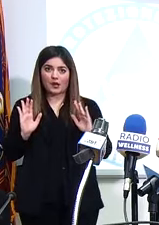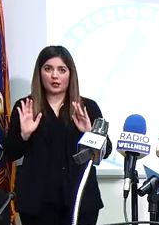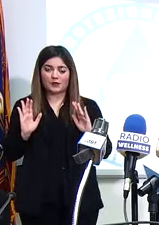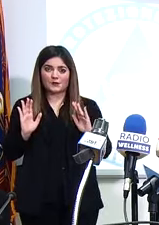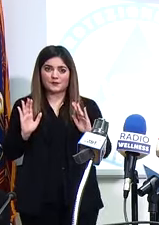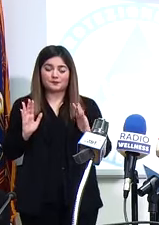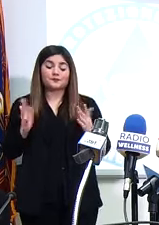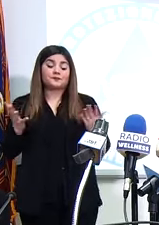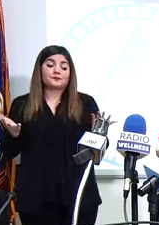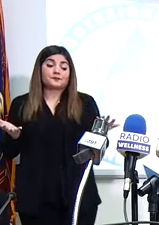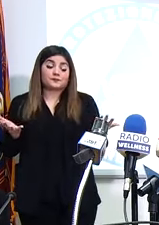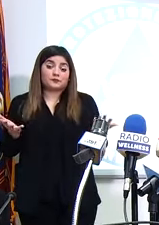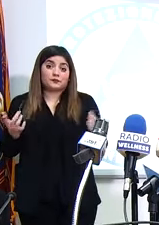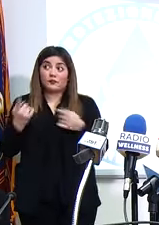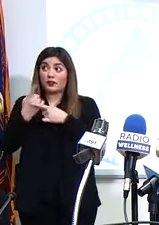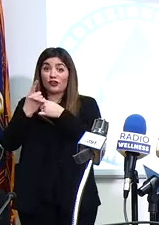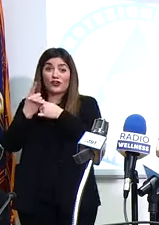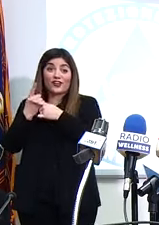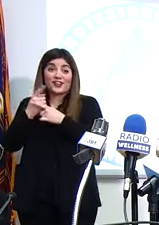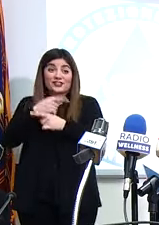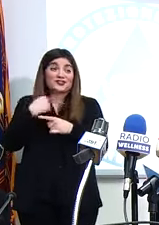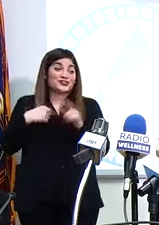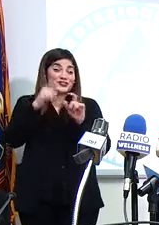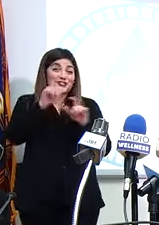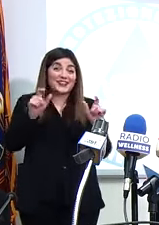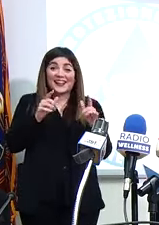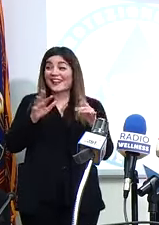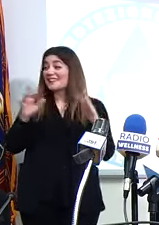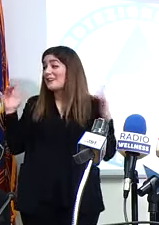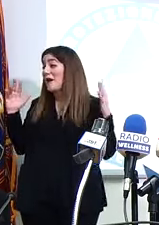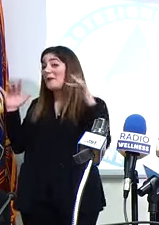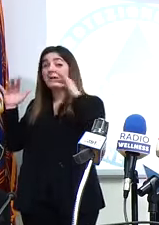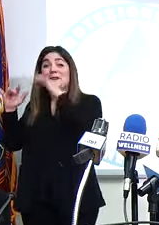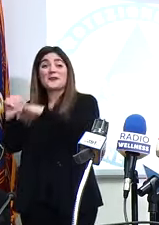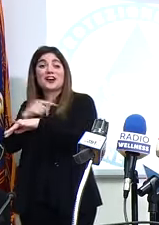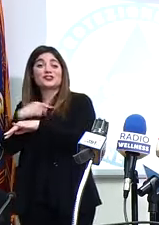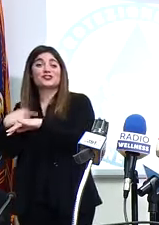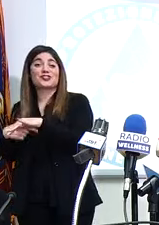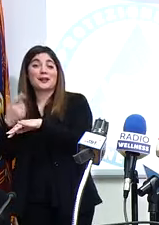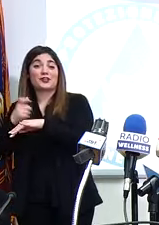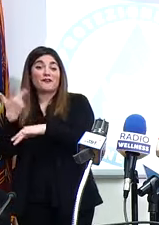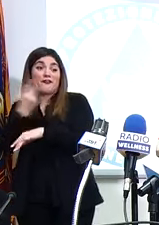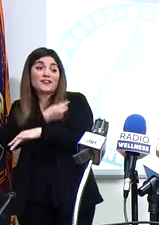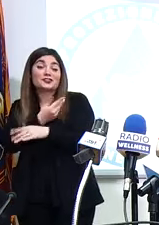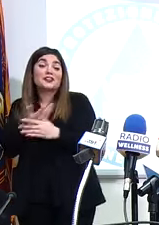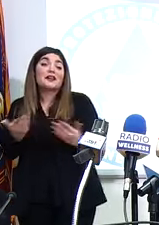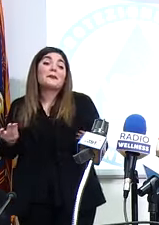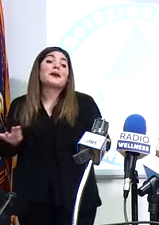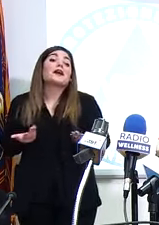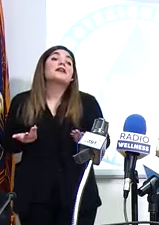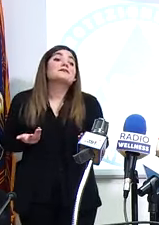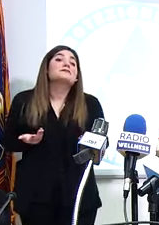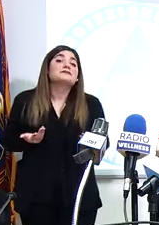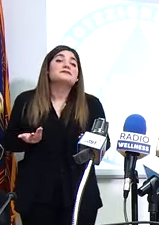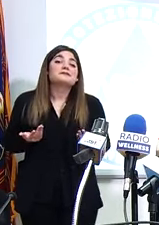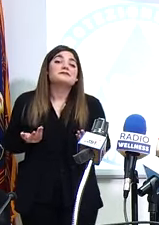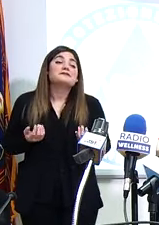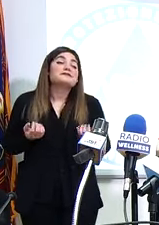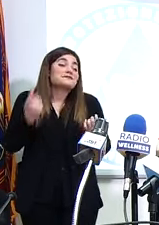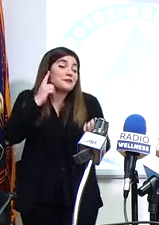se siano andati a vaccinarsi non lo so, però eccomi la leggenda metropolitana, anch'io posso dire come lei che loro si sono vaccinati.